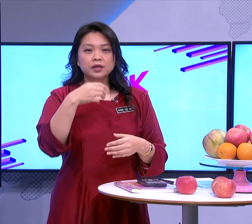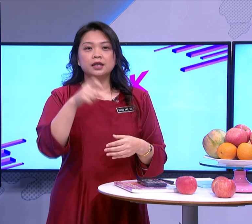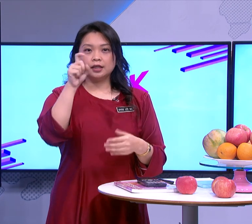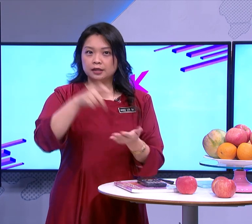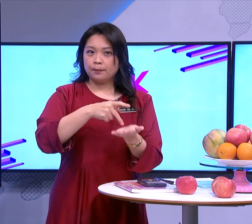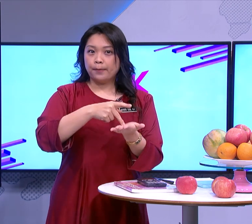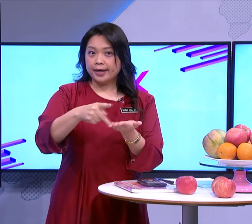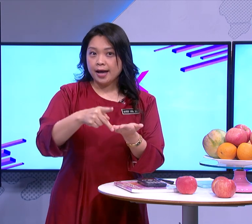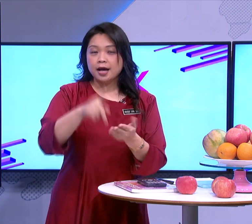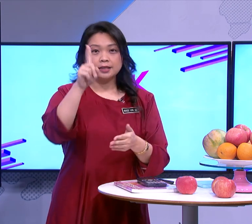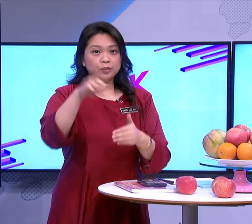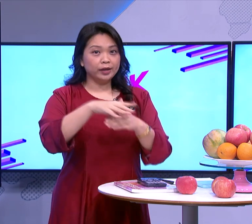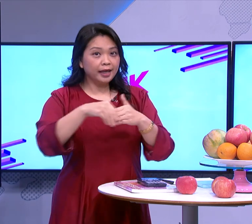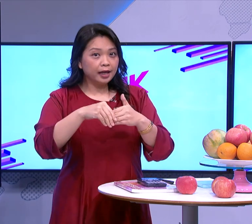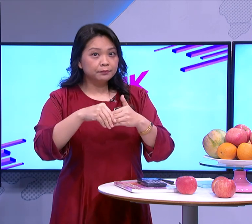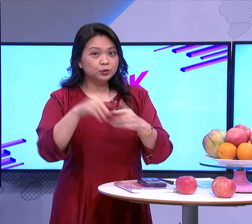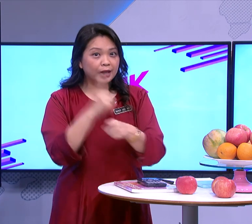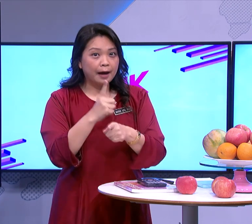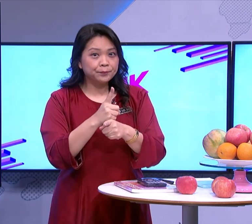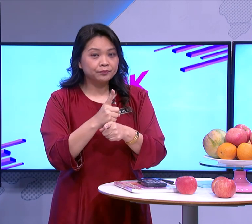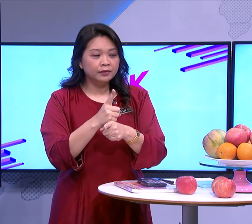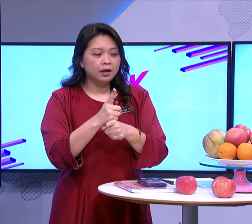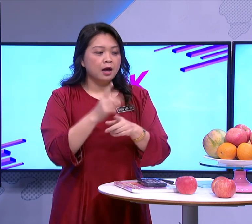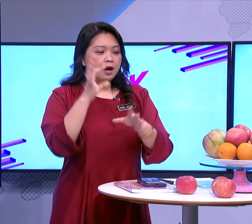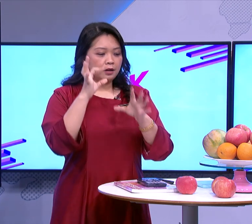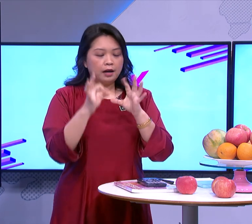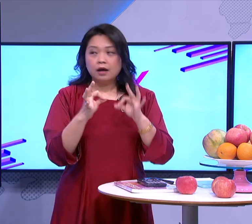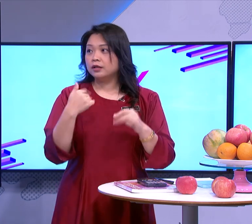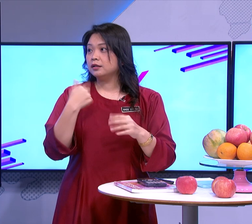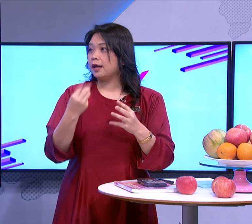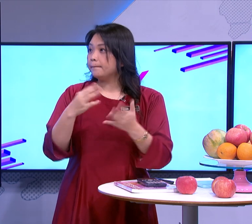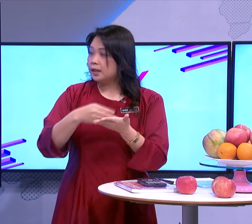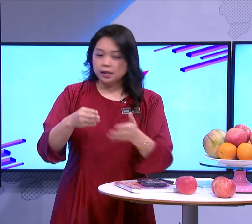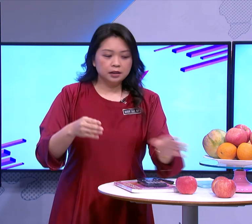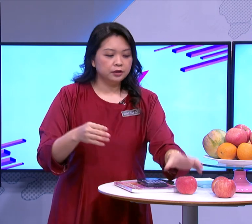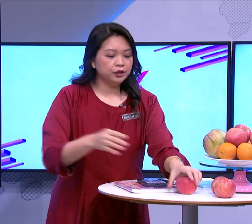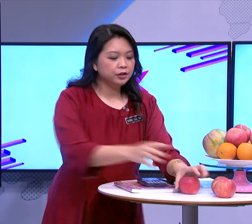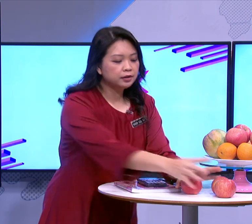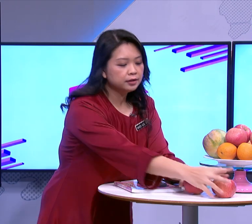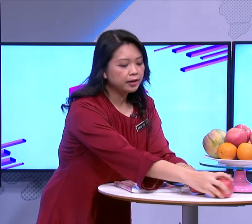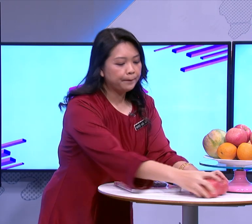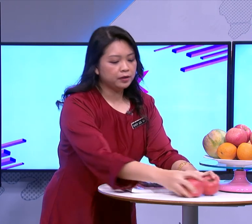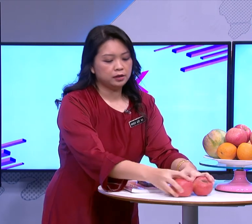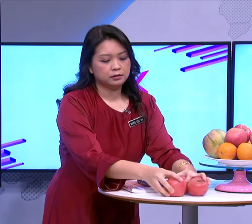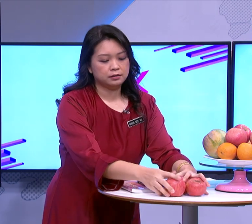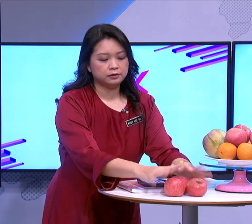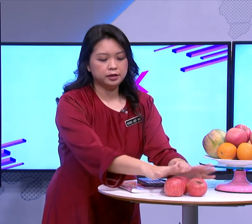kita kenapa ya Satu Ringgit Berjuta betul kalau kita nak beli di ke evening